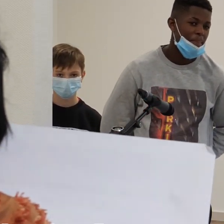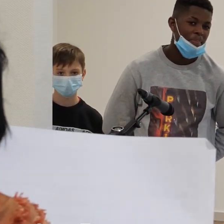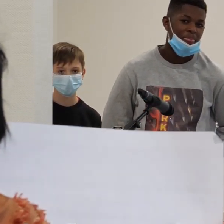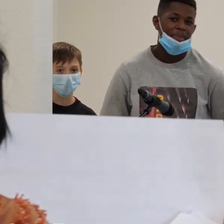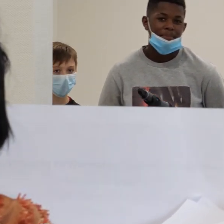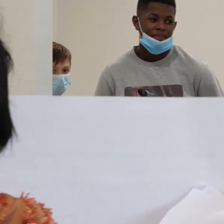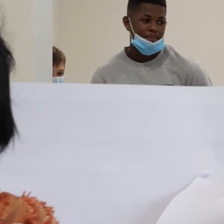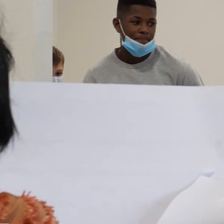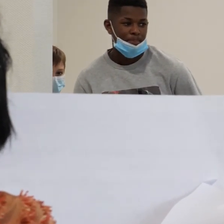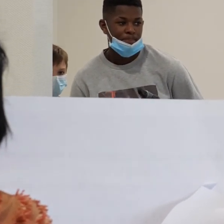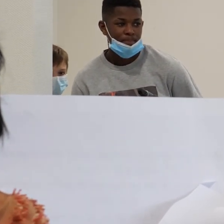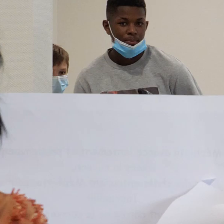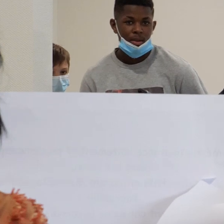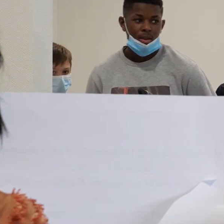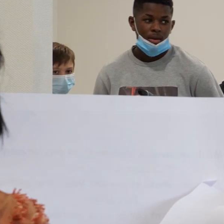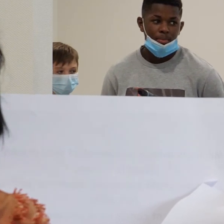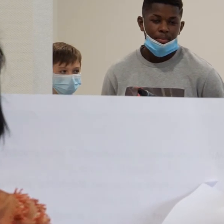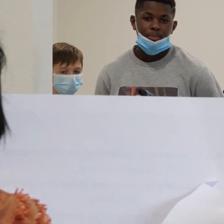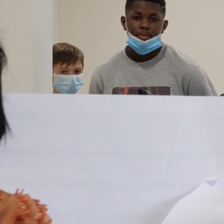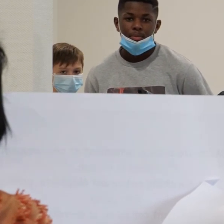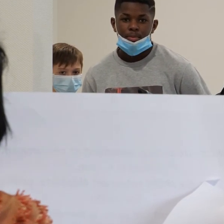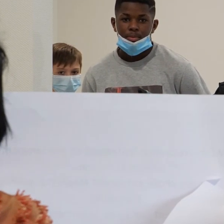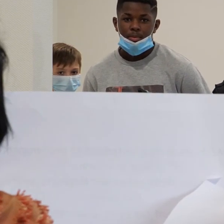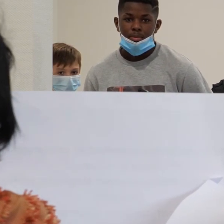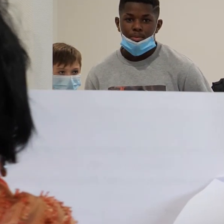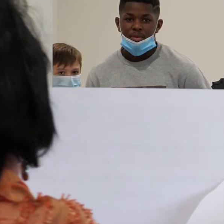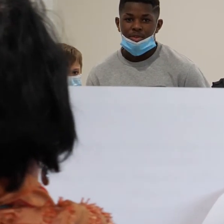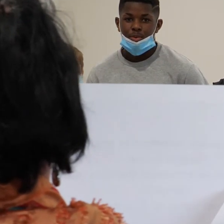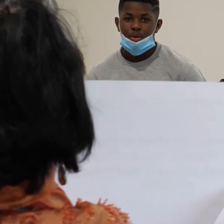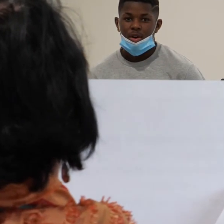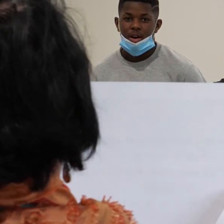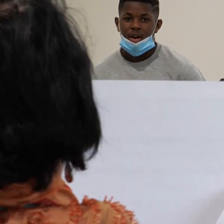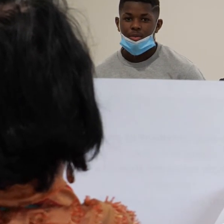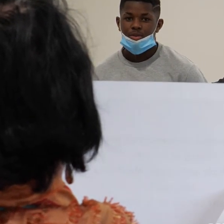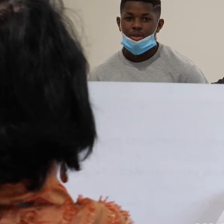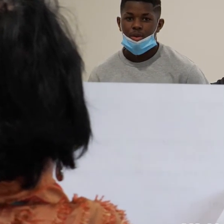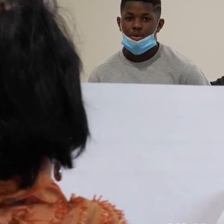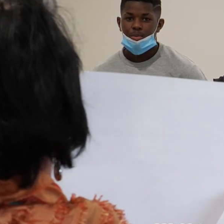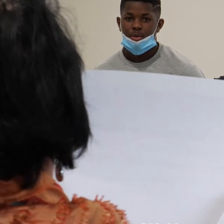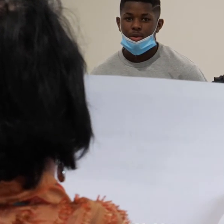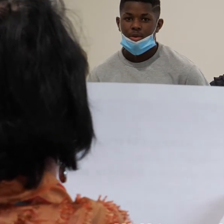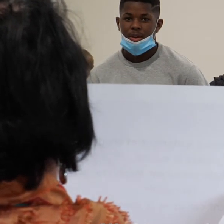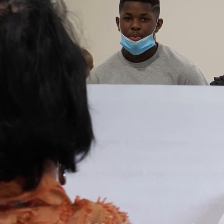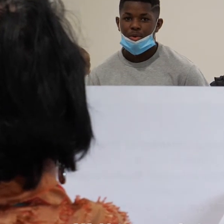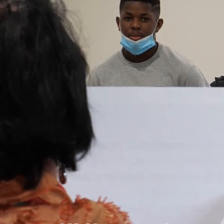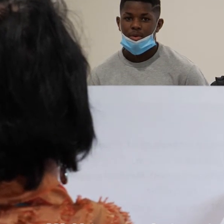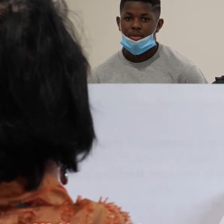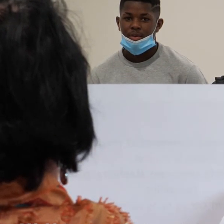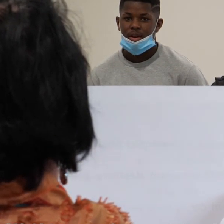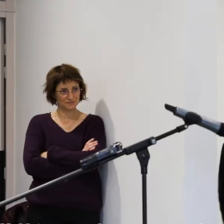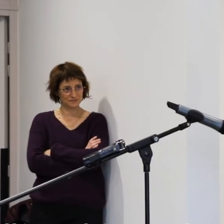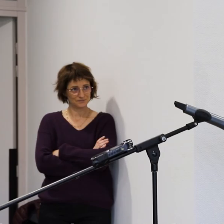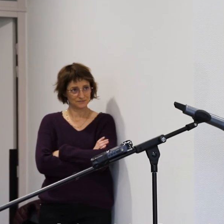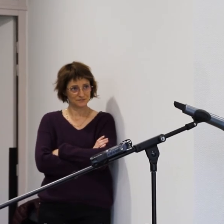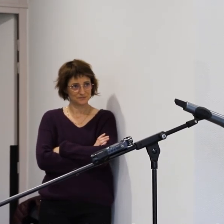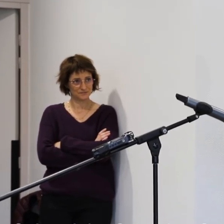Méphisto, avance lentement et prudemment